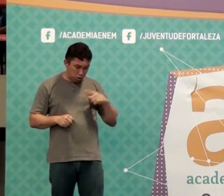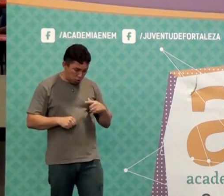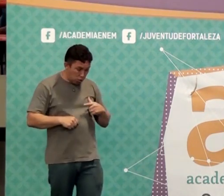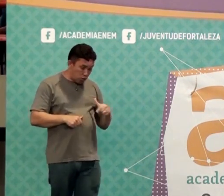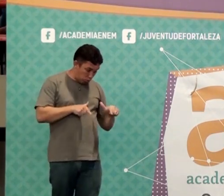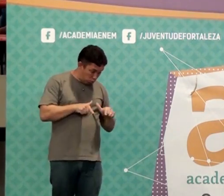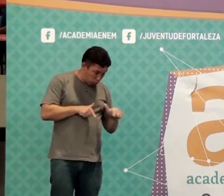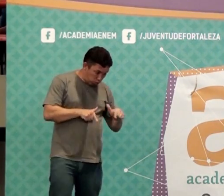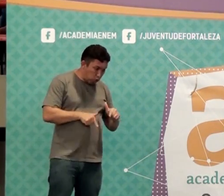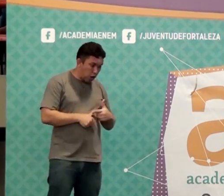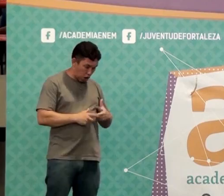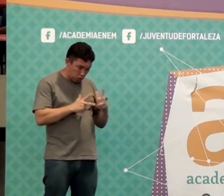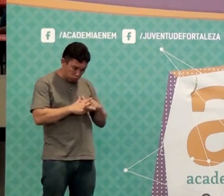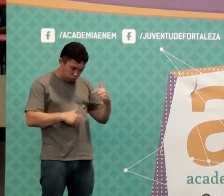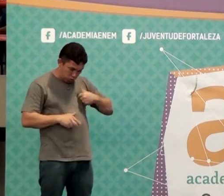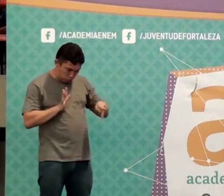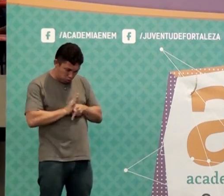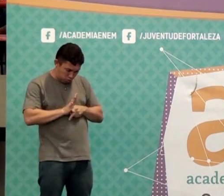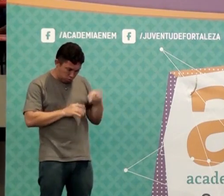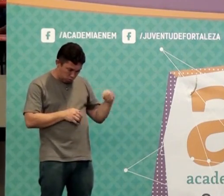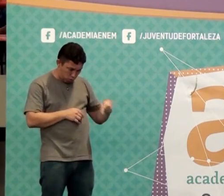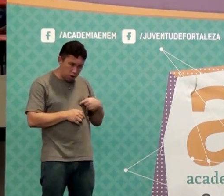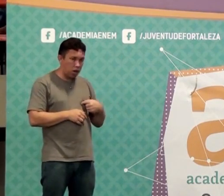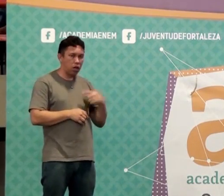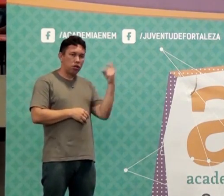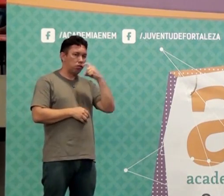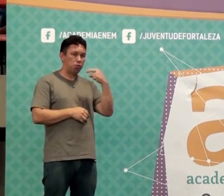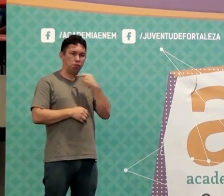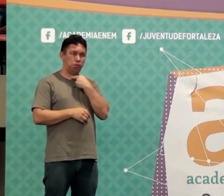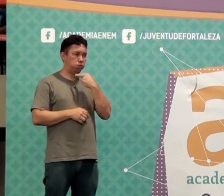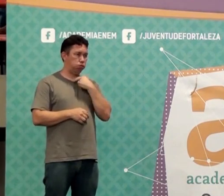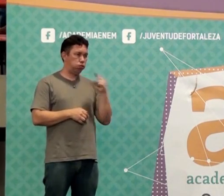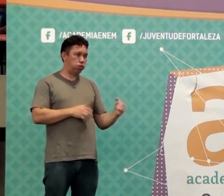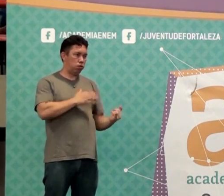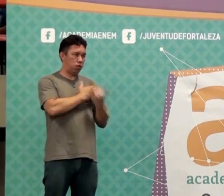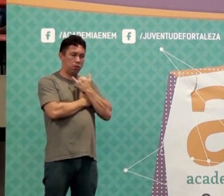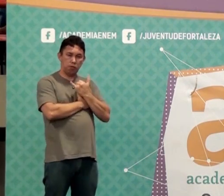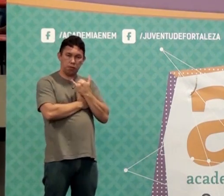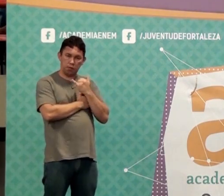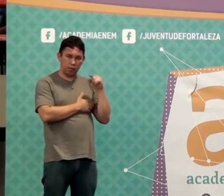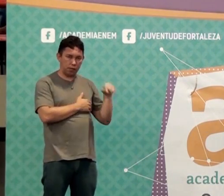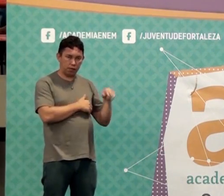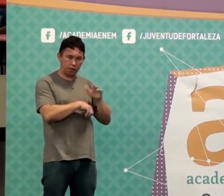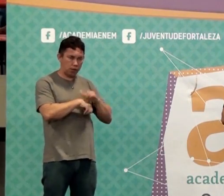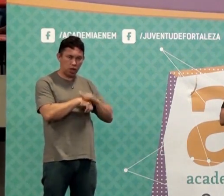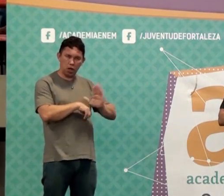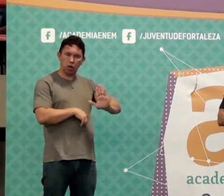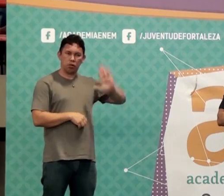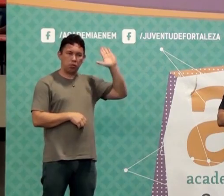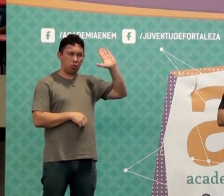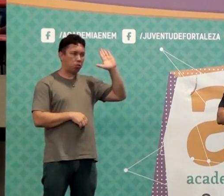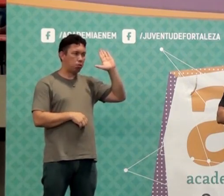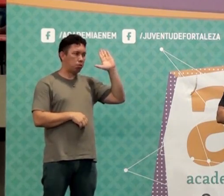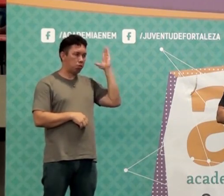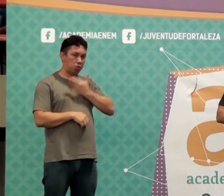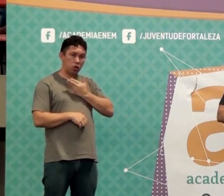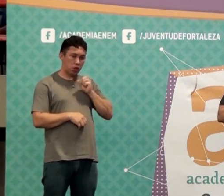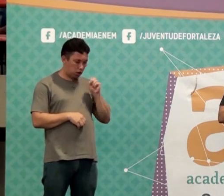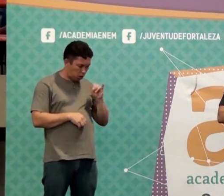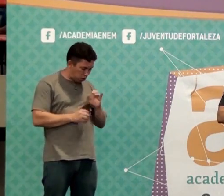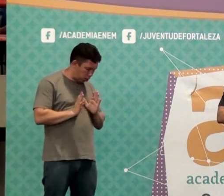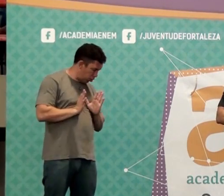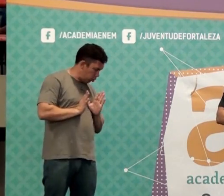Tranquilo? Então, o vassalo se torna um nobre, um cavaleiro, recebe um brasão, recebe um